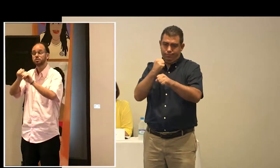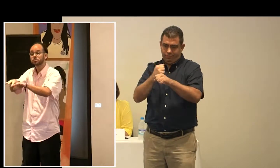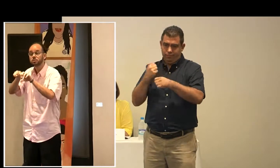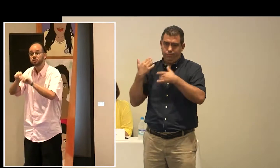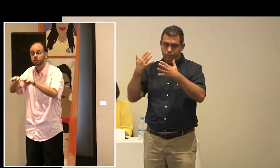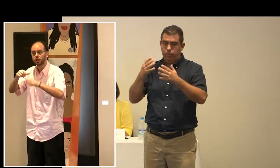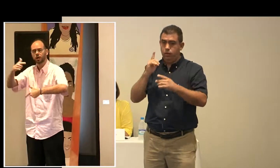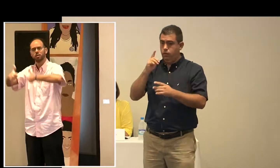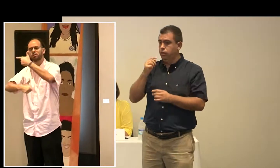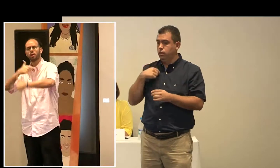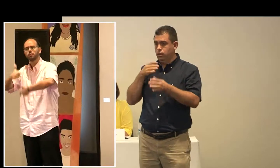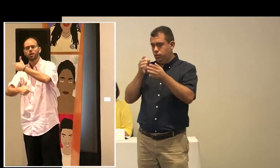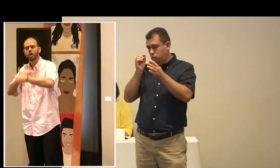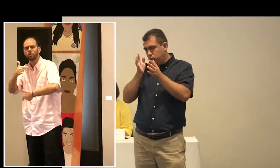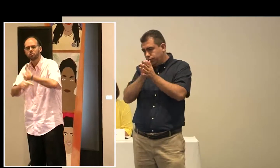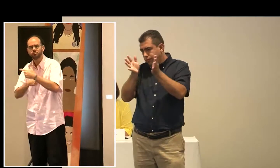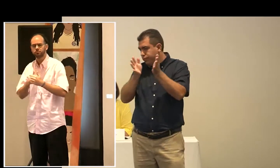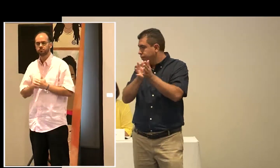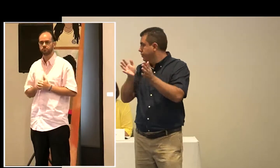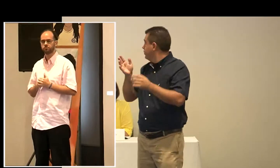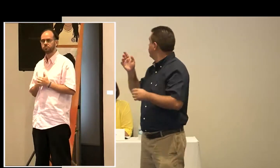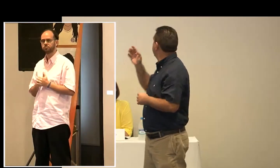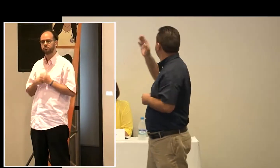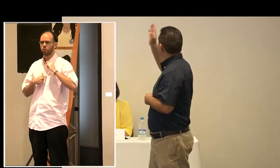Eu sou o responsável pelo ensino de Libras.